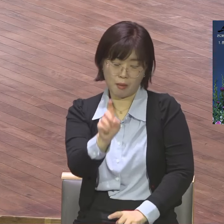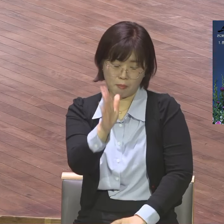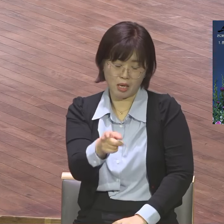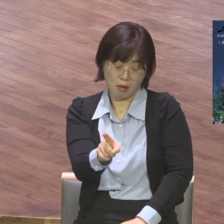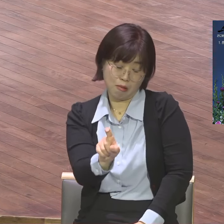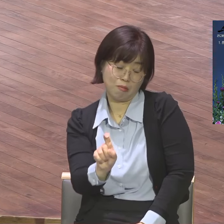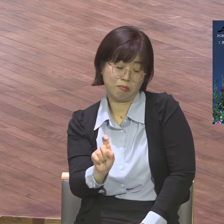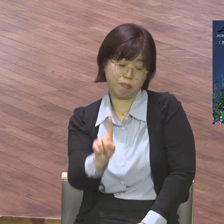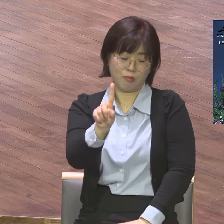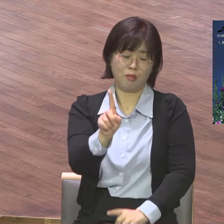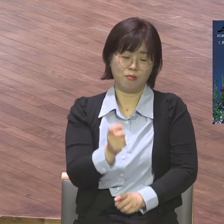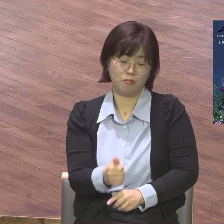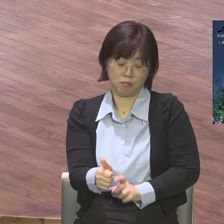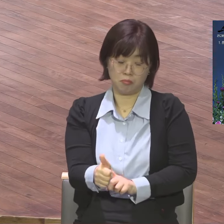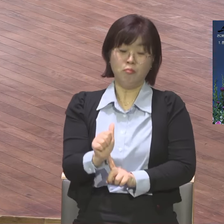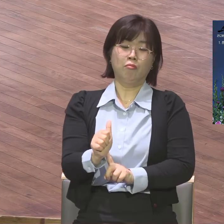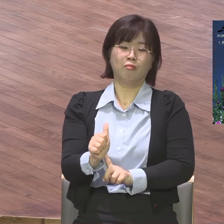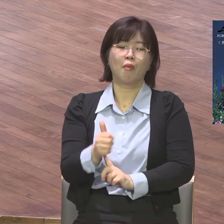나도 내보다 한참 어린 사람이야.